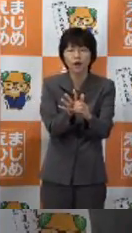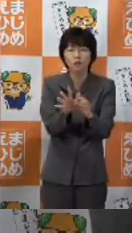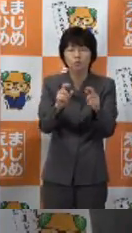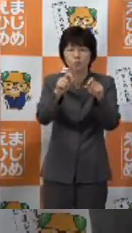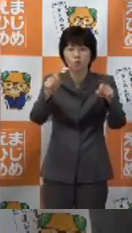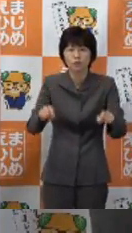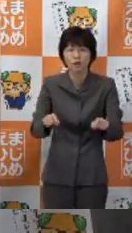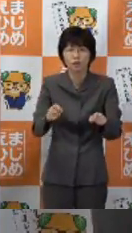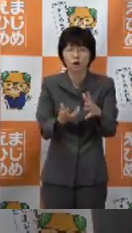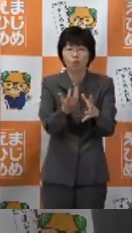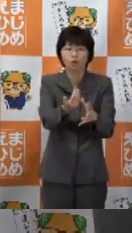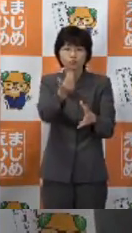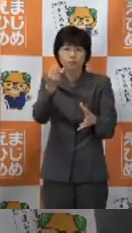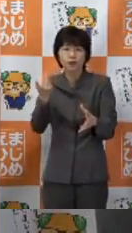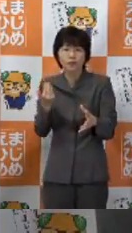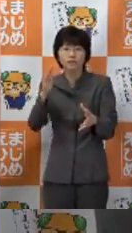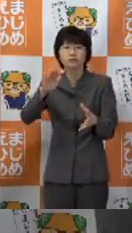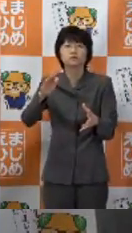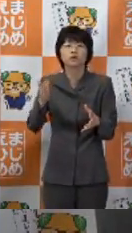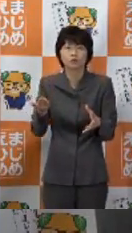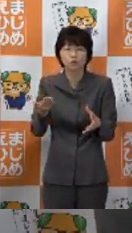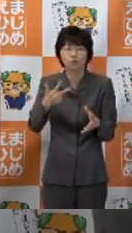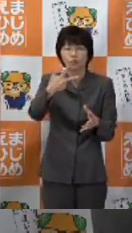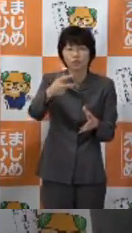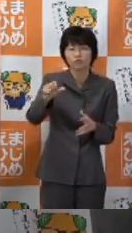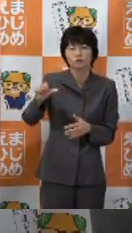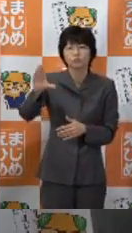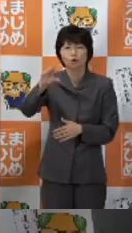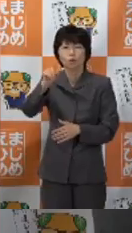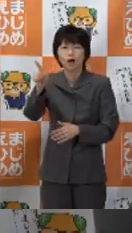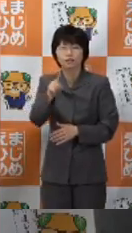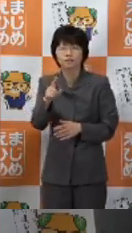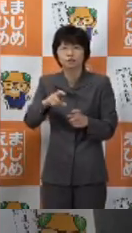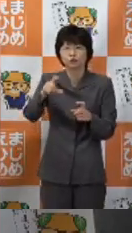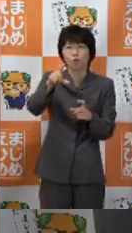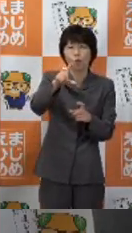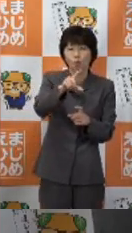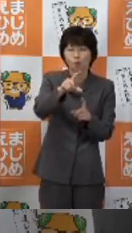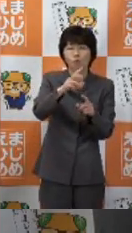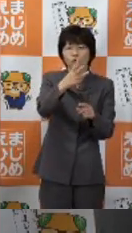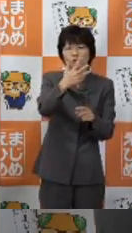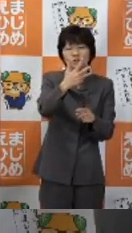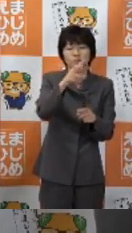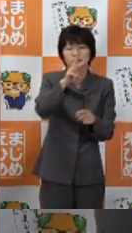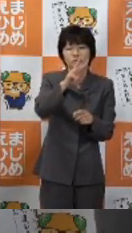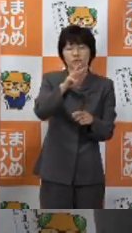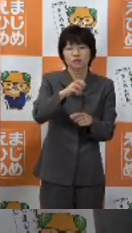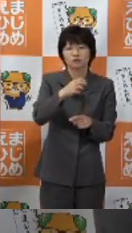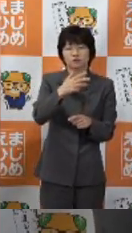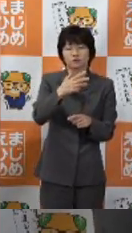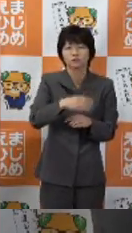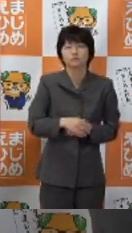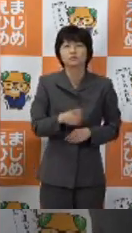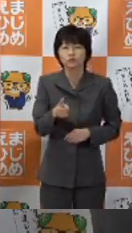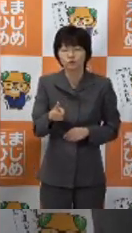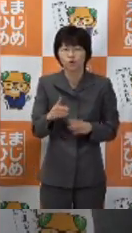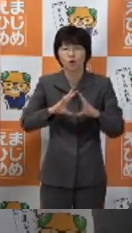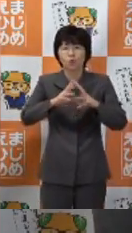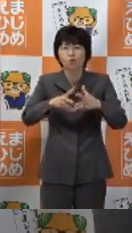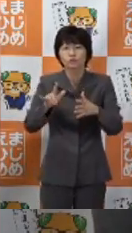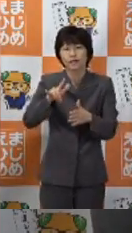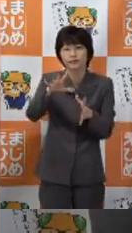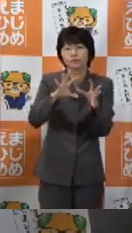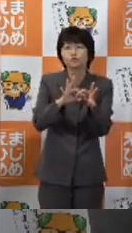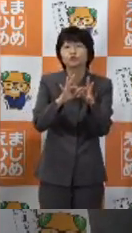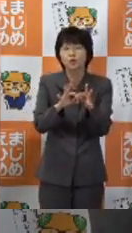30年のローにしてきたらちょっとこれはフォルダーの問題が起こらないですって言う75万円増と